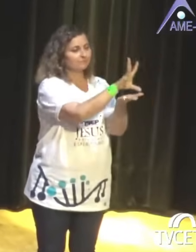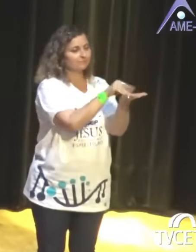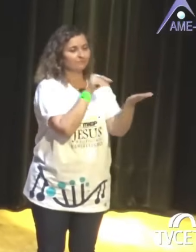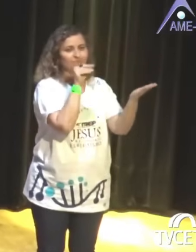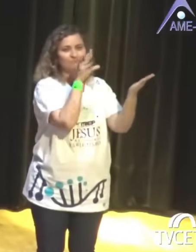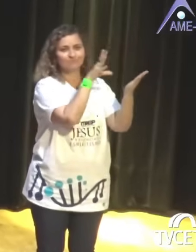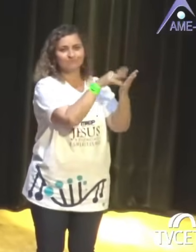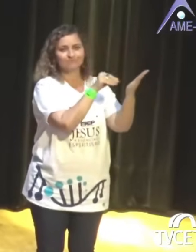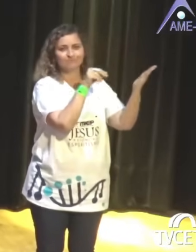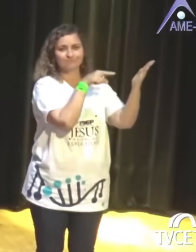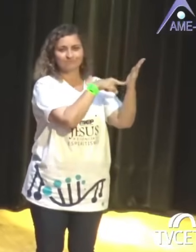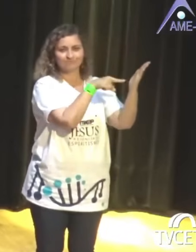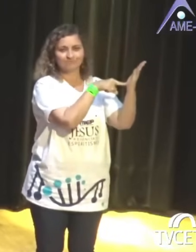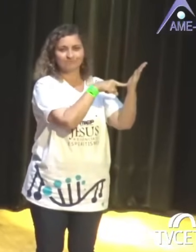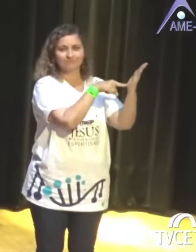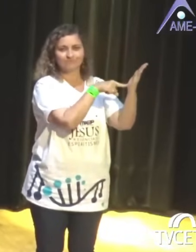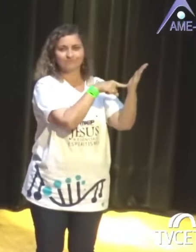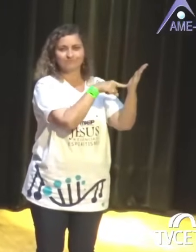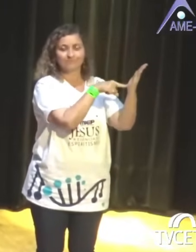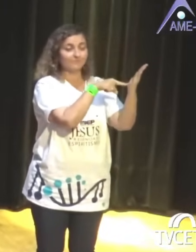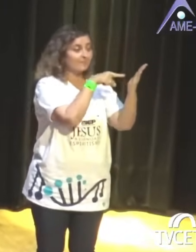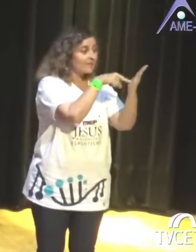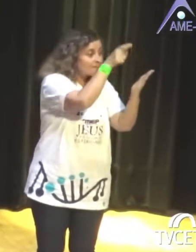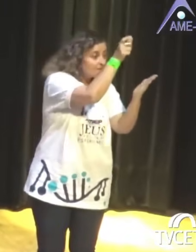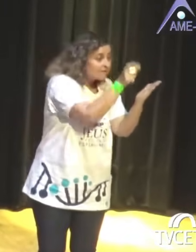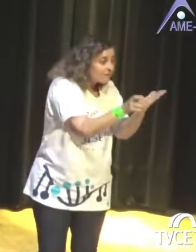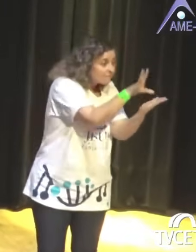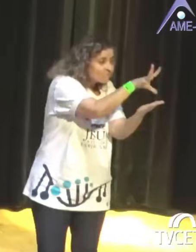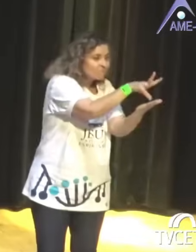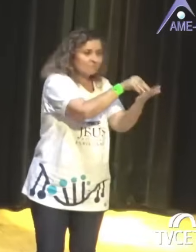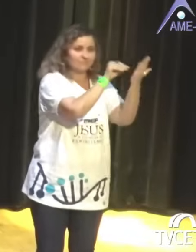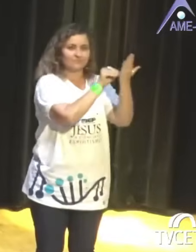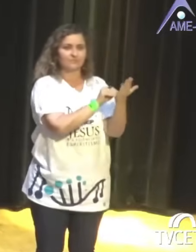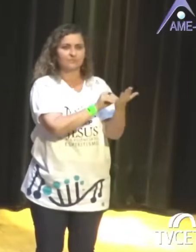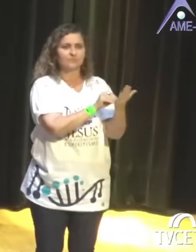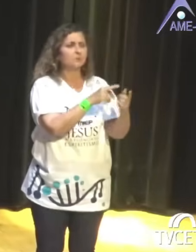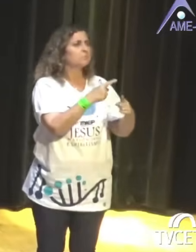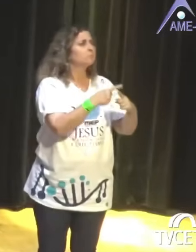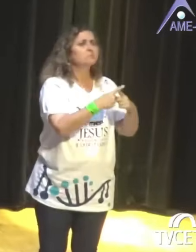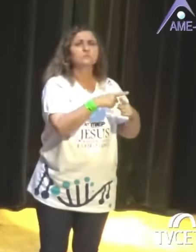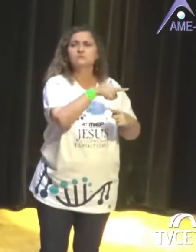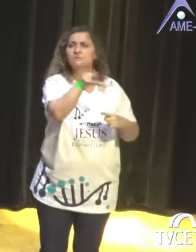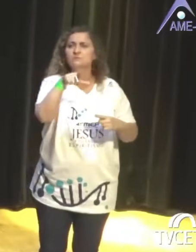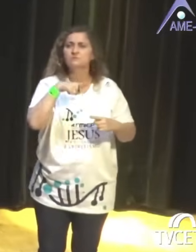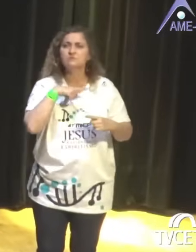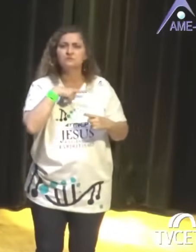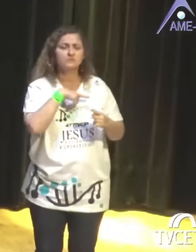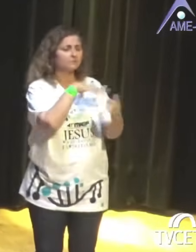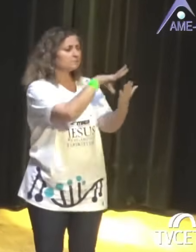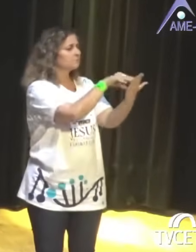modelo modelo é o modelo para que que você tem um